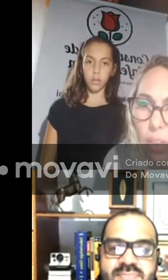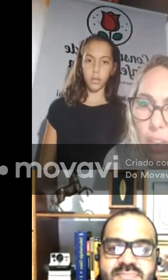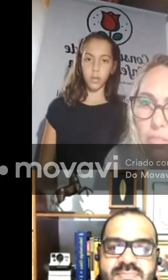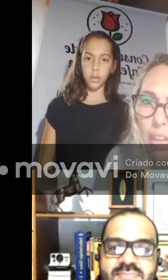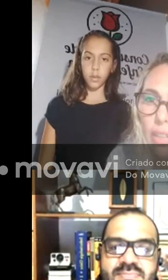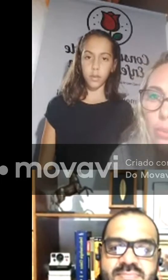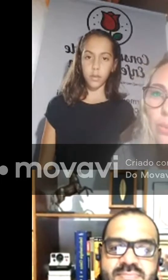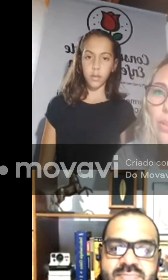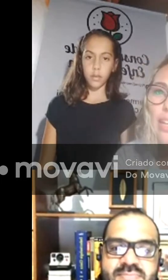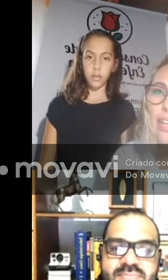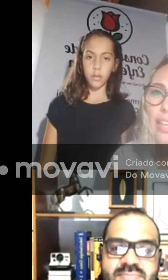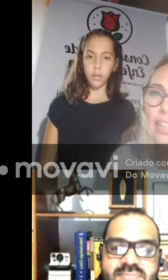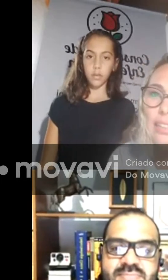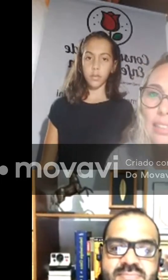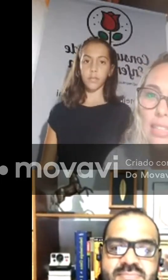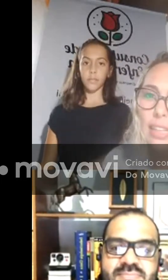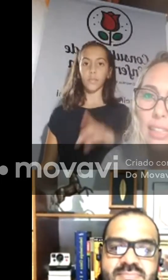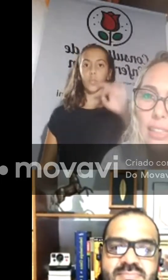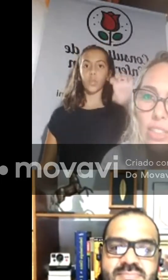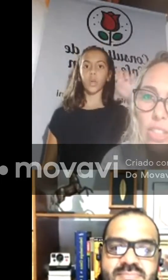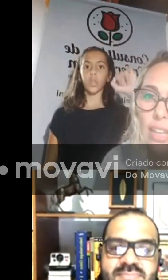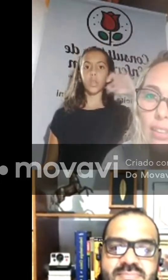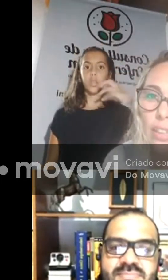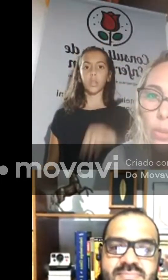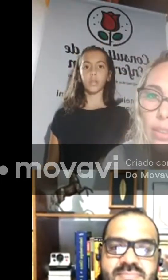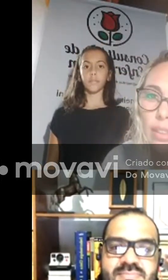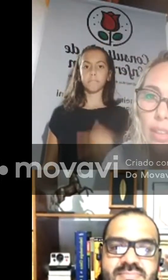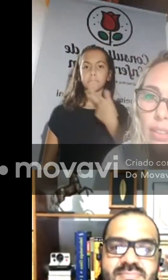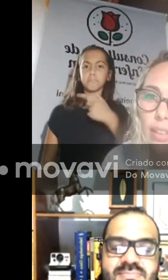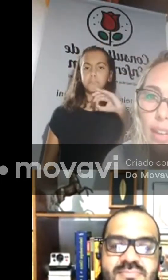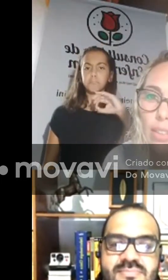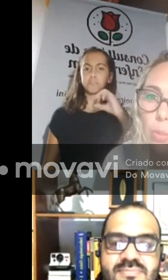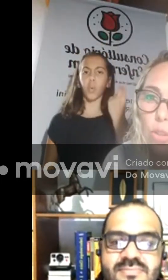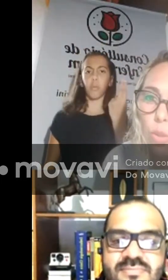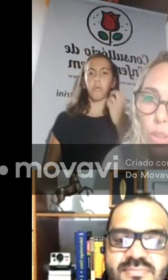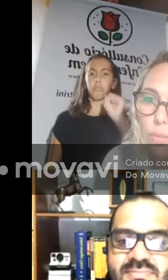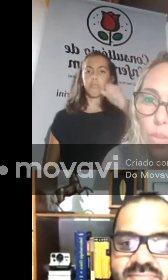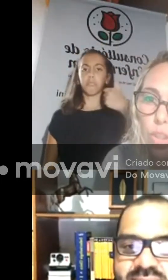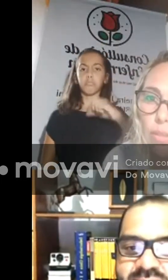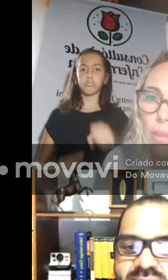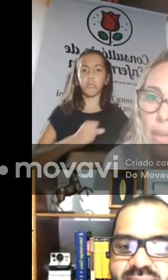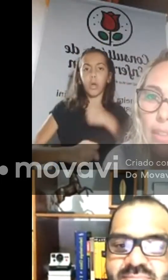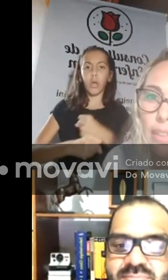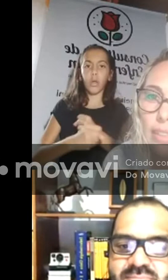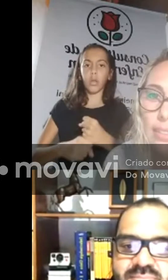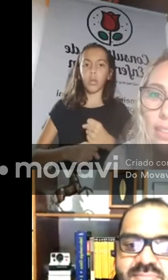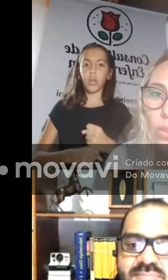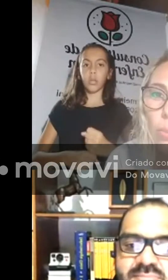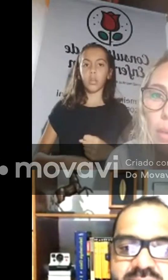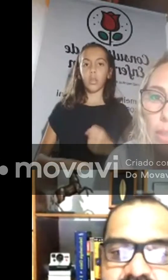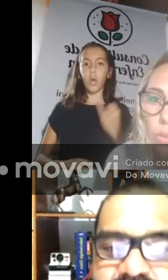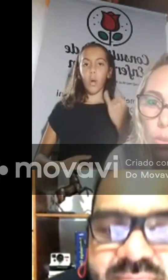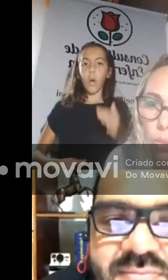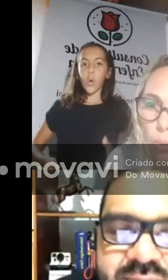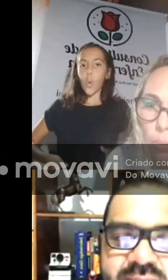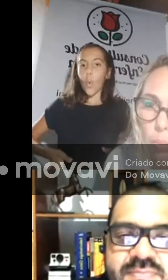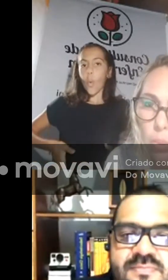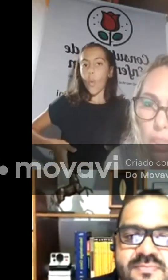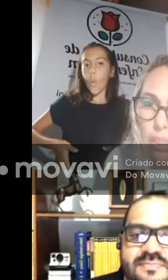Dérico Carvalho. Na década de 70 e 80, as pessoas fugiam da magreza